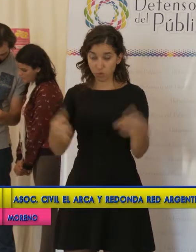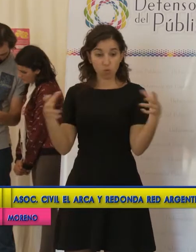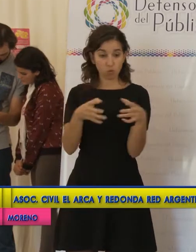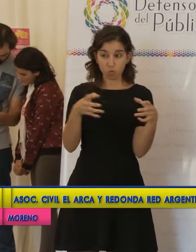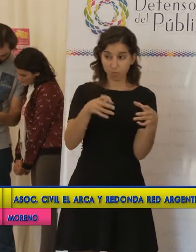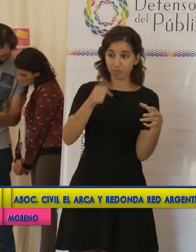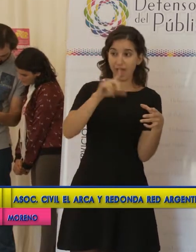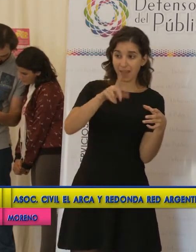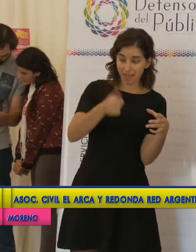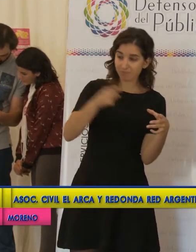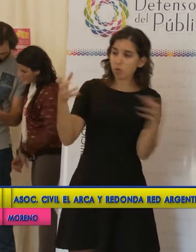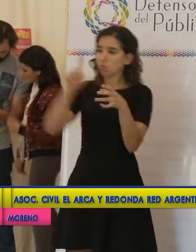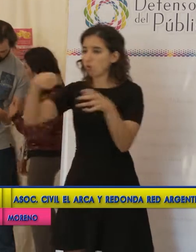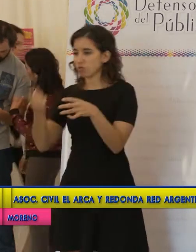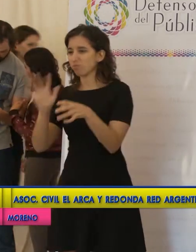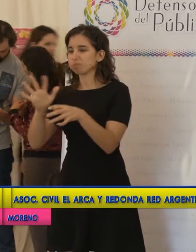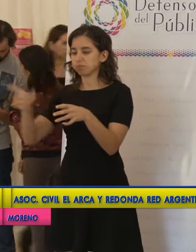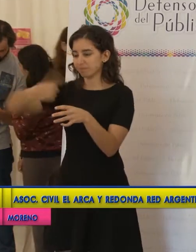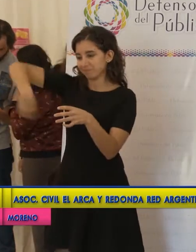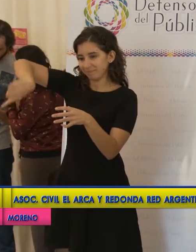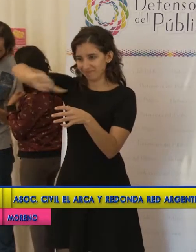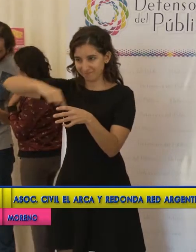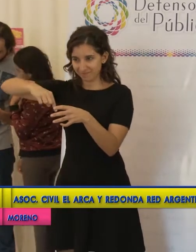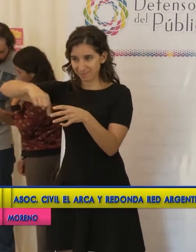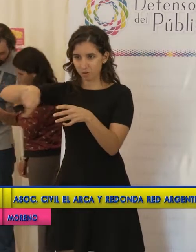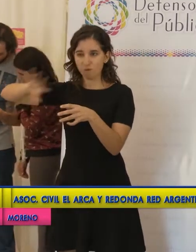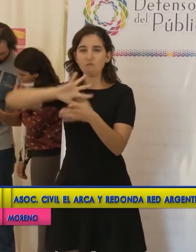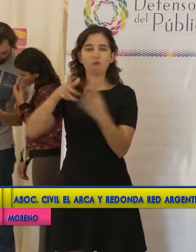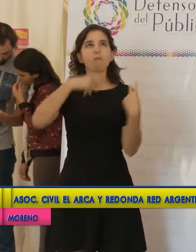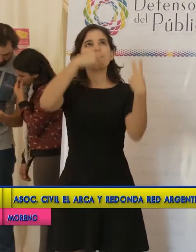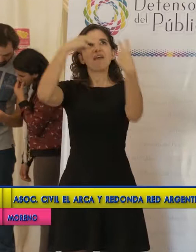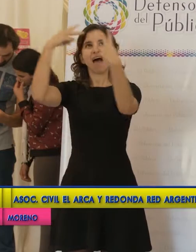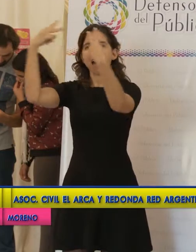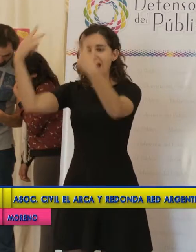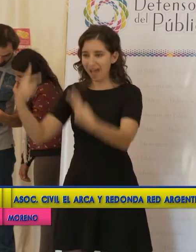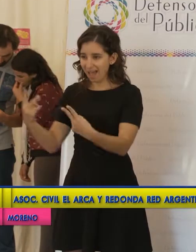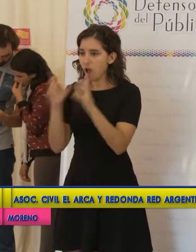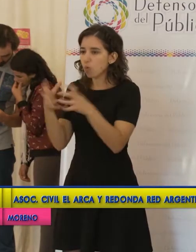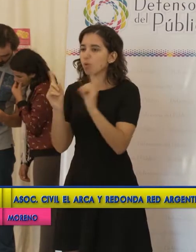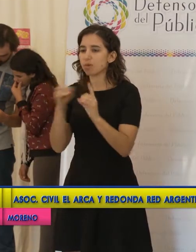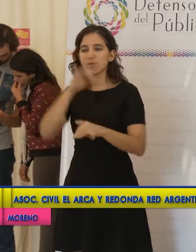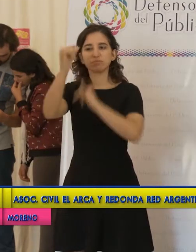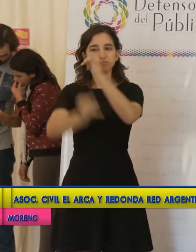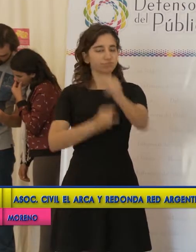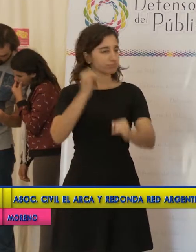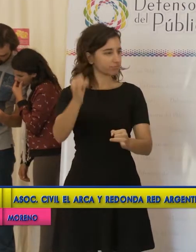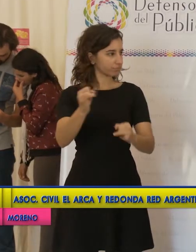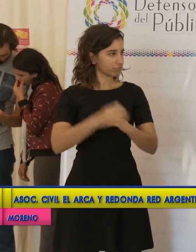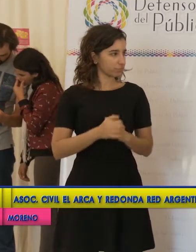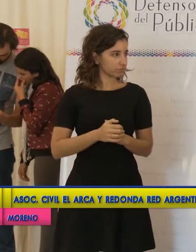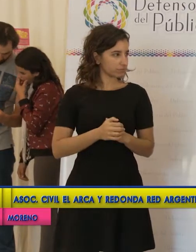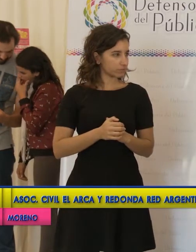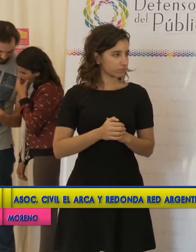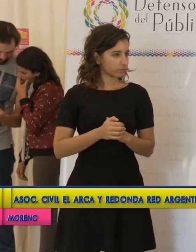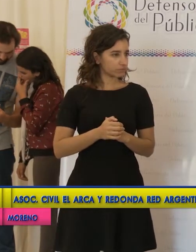como Redonda, porque sabemos que las audiencias van a andar rodando por todo el país. Estamos haciendo